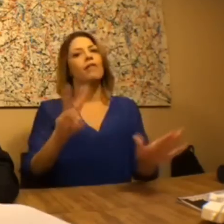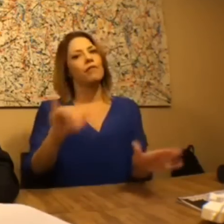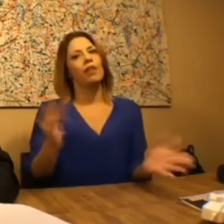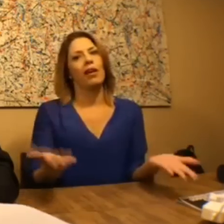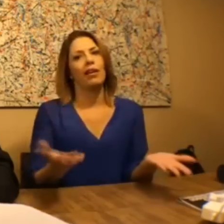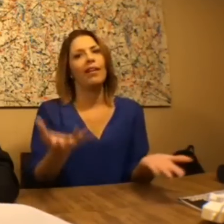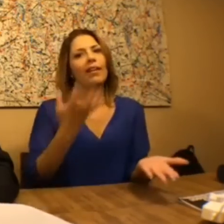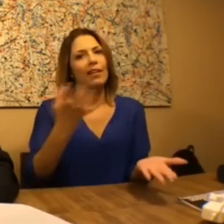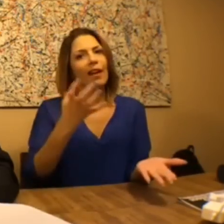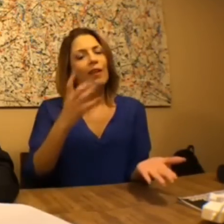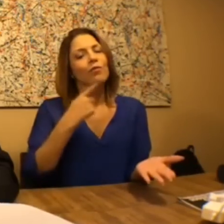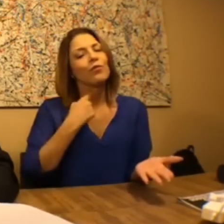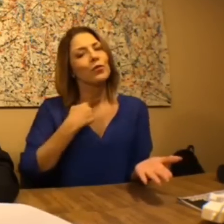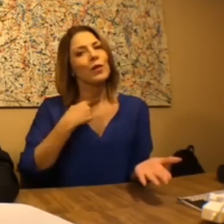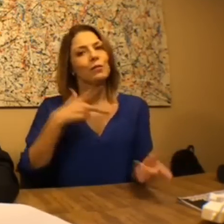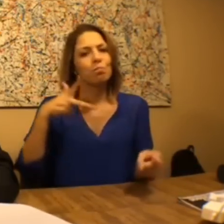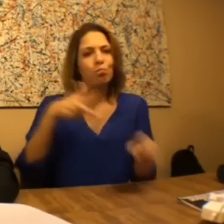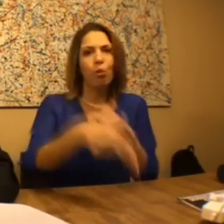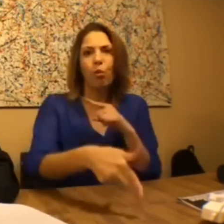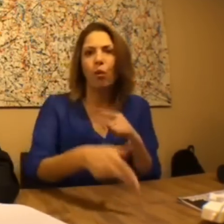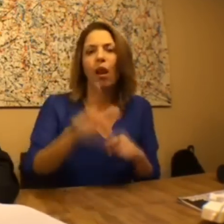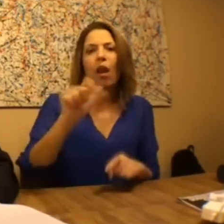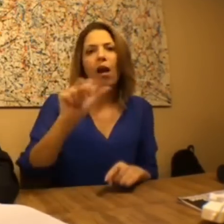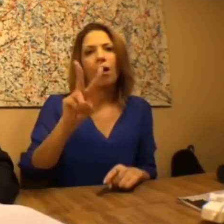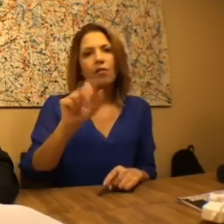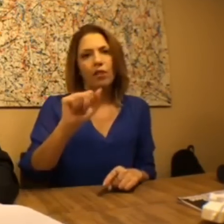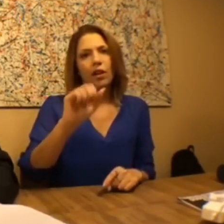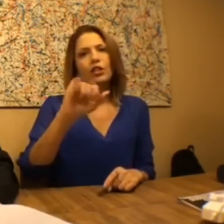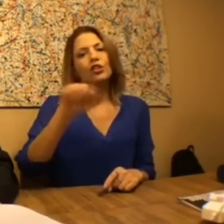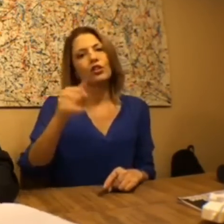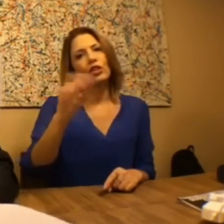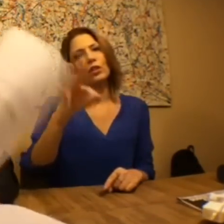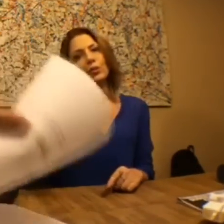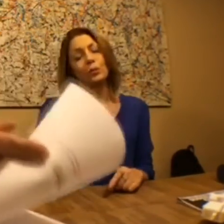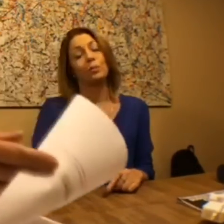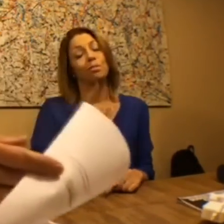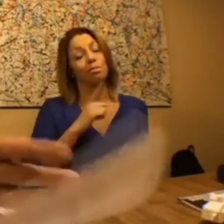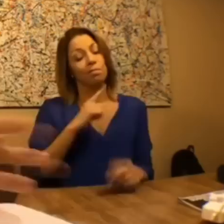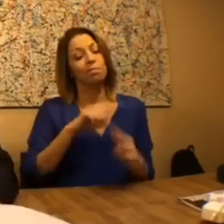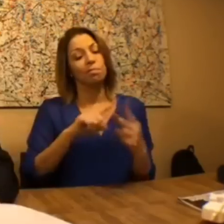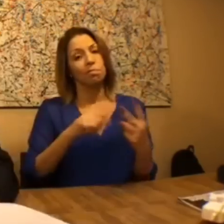proposta então, de governo do senhor Haddad, nas páginas 62 e 15.